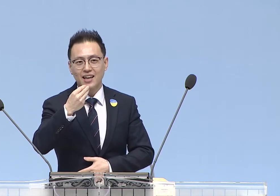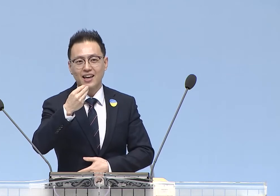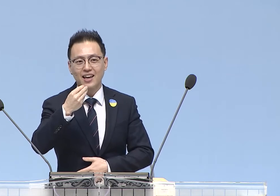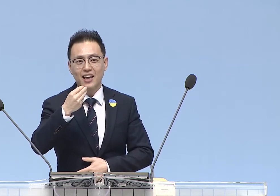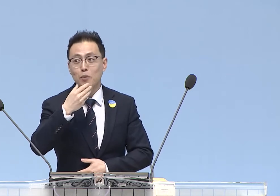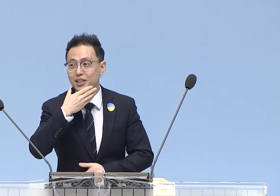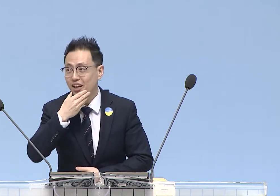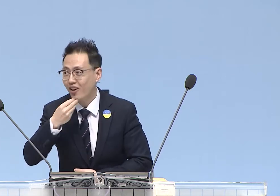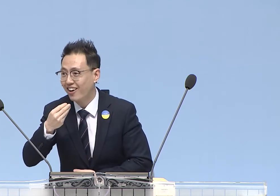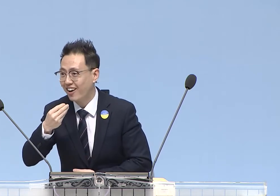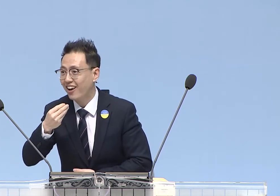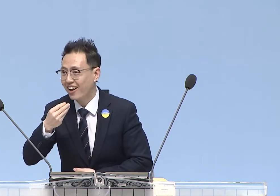행복하세요?